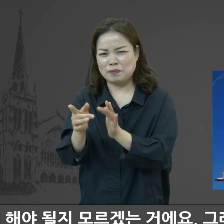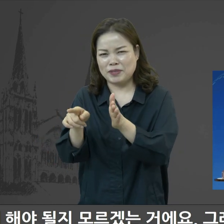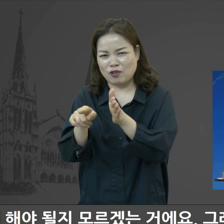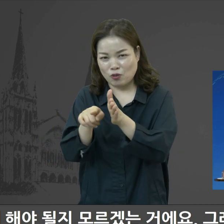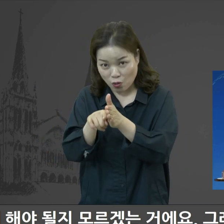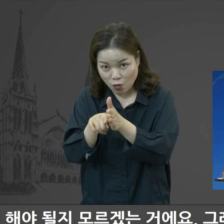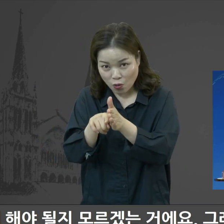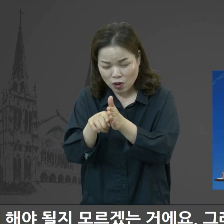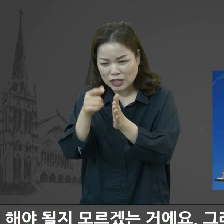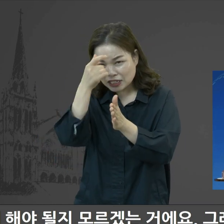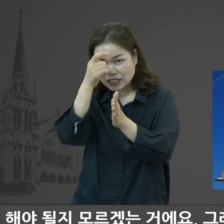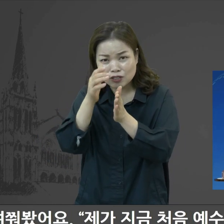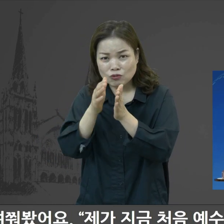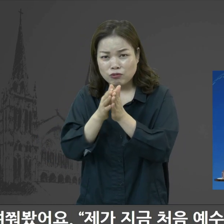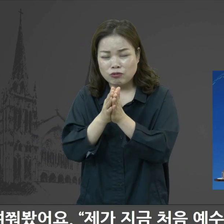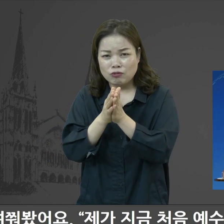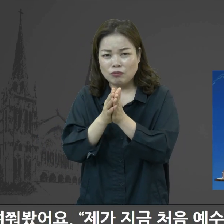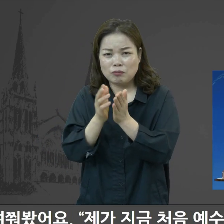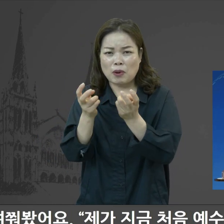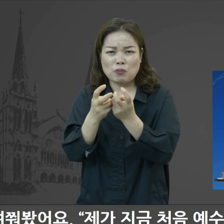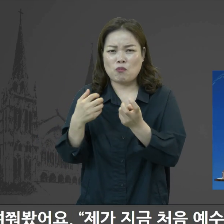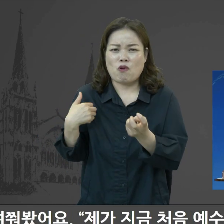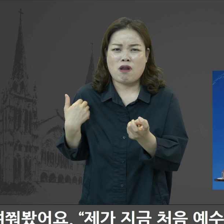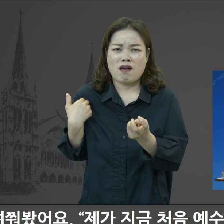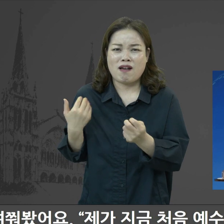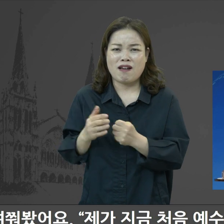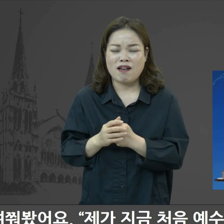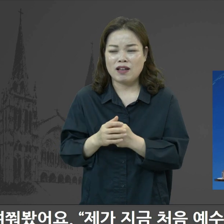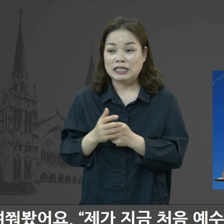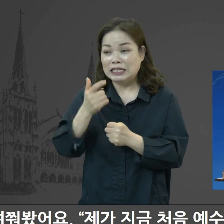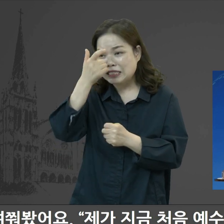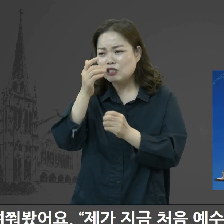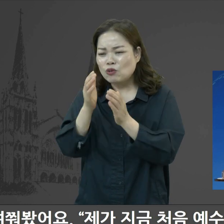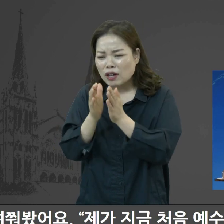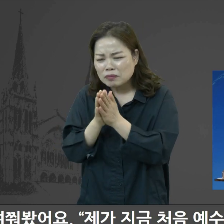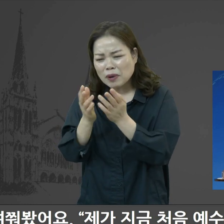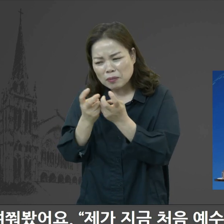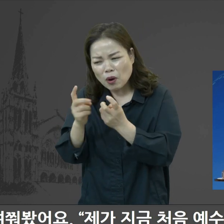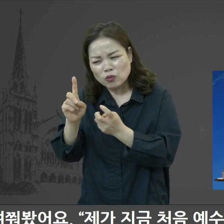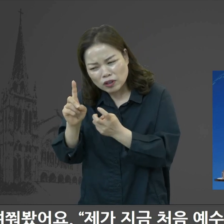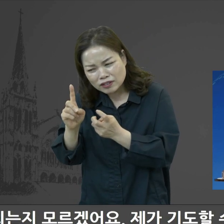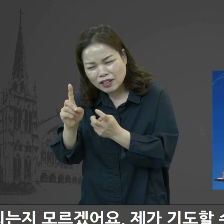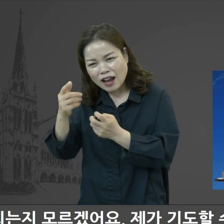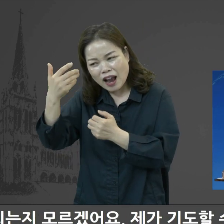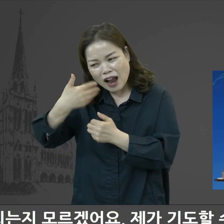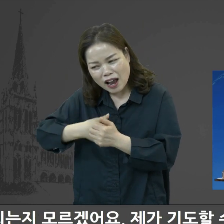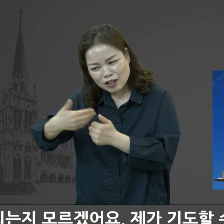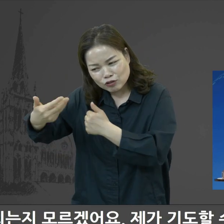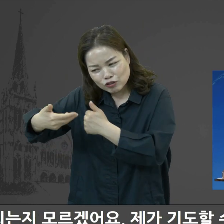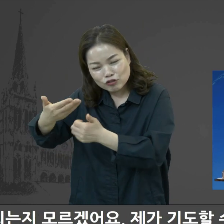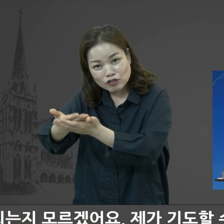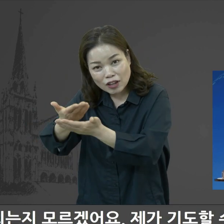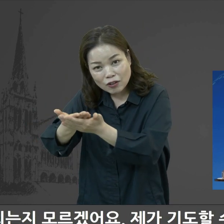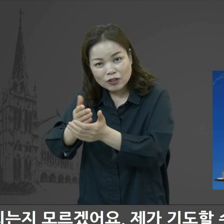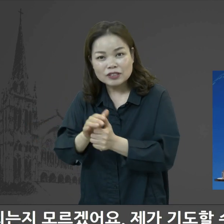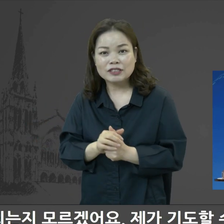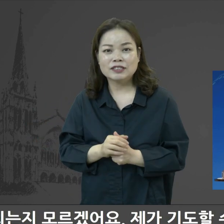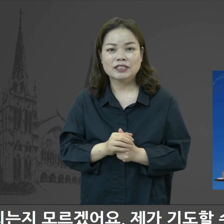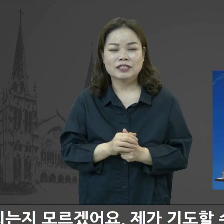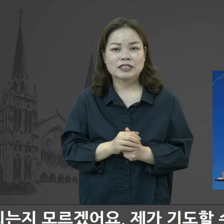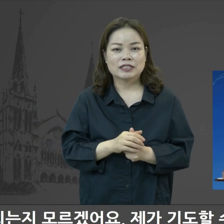믿는데 기도를 어떻게 해야 되는지 모르겠어요. 제가 기도할 수 있도록 어떻게 기도하는지 좀 가르쳐 주세요. 그랬더니